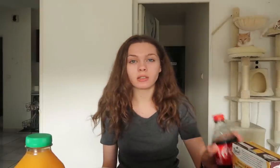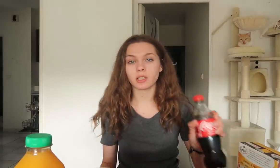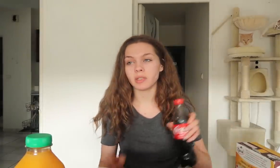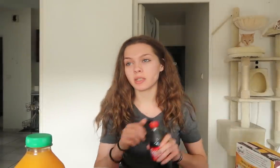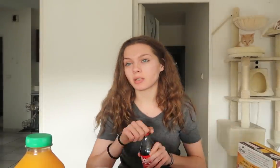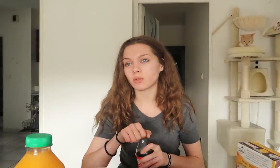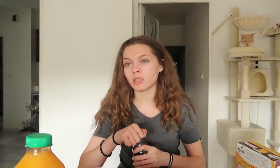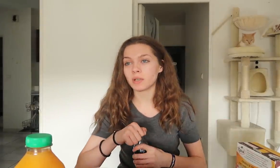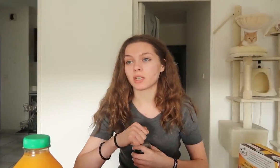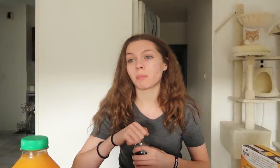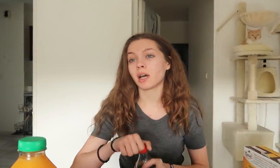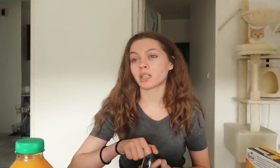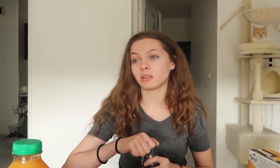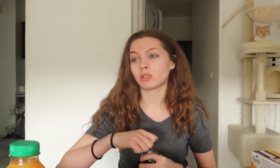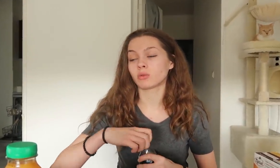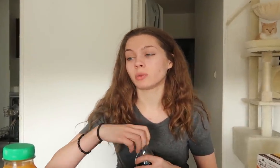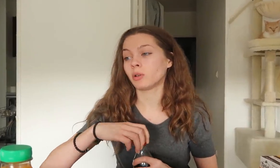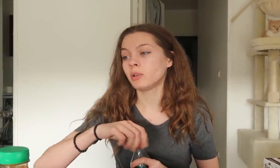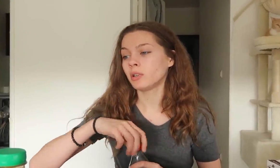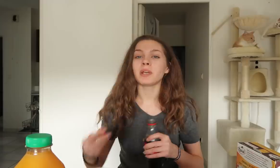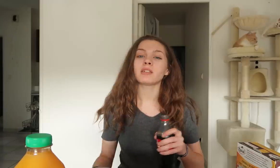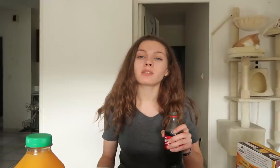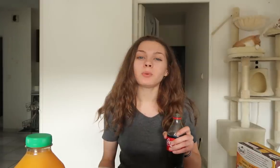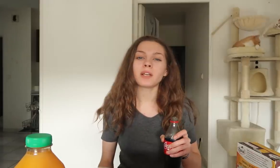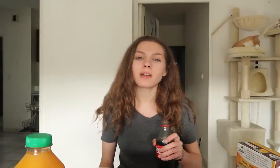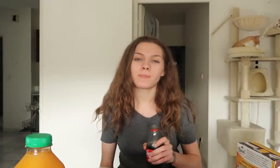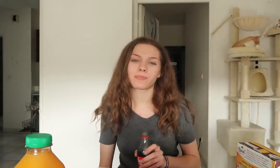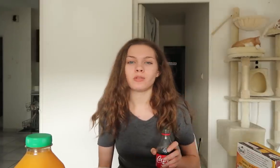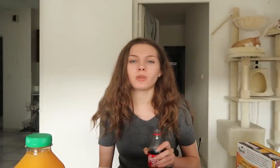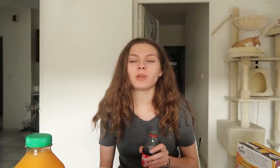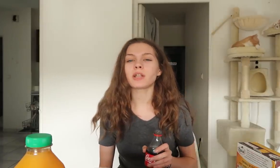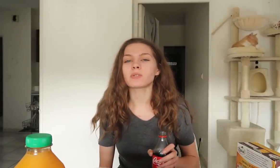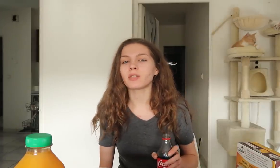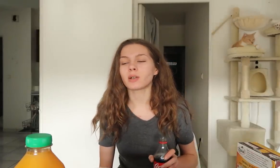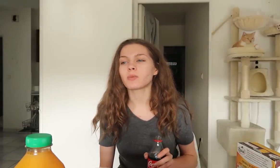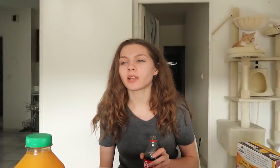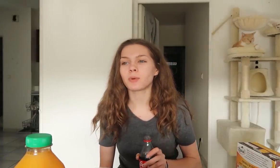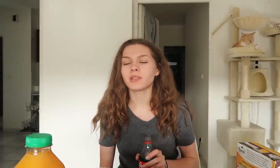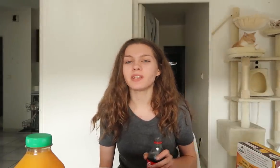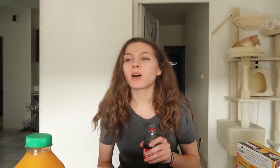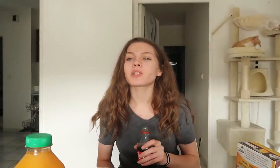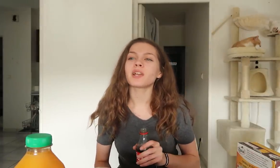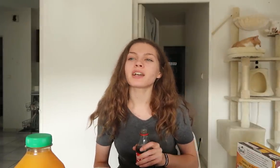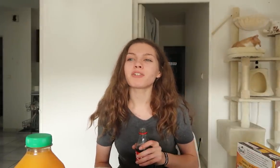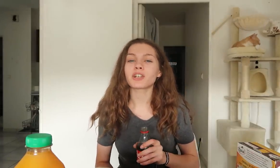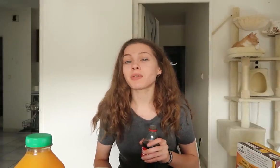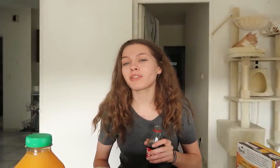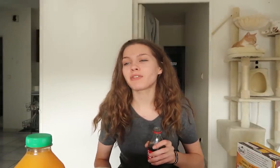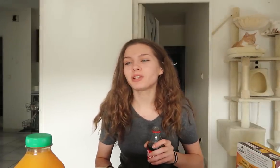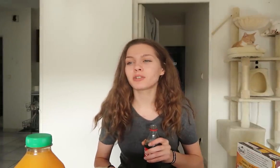conneries de Misty dans la cuisine parce qu'elle n'a pas arrêté de chier sous mes meubles. Mais s'il vous plaît les gars, ne me donnez pas de conseils dans les commentaires pour Misty. Non, parce que la dernière fois j'ai quand même fait un vlog sur